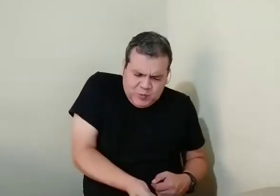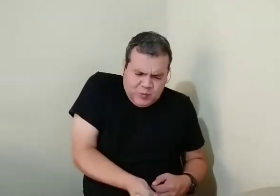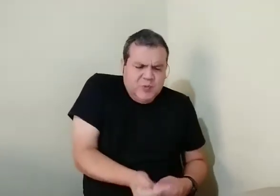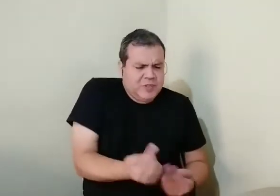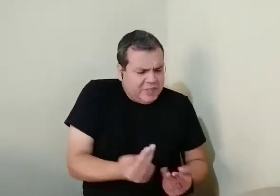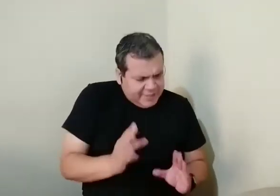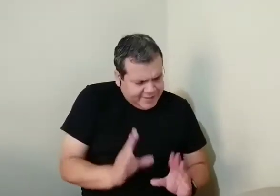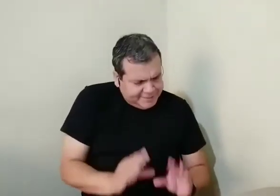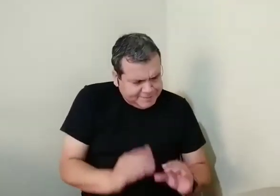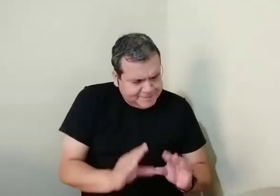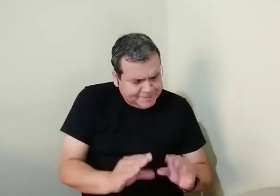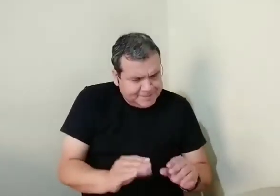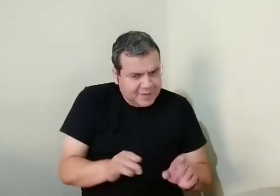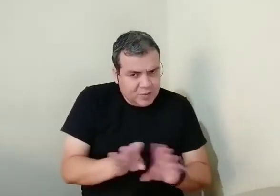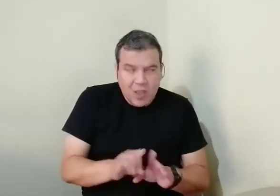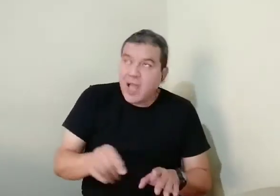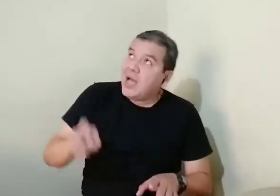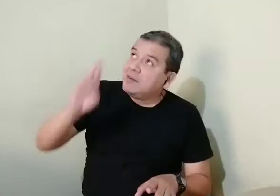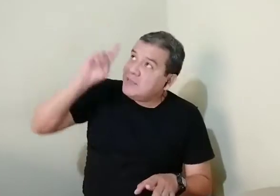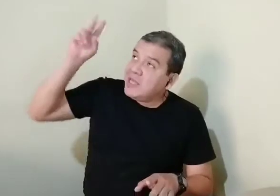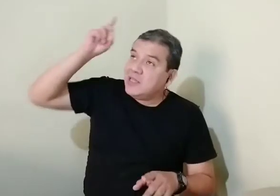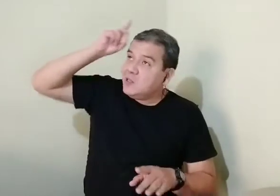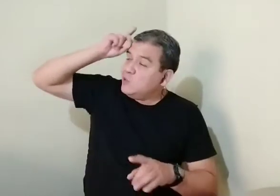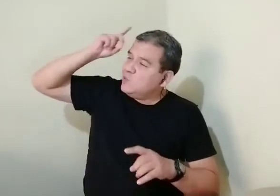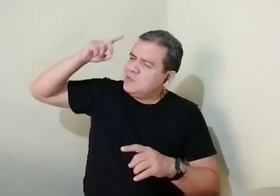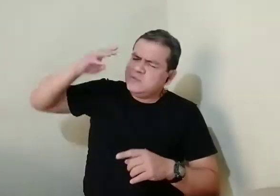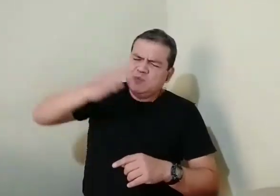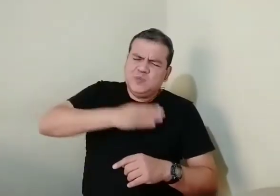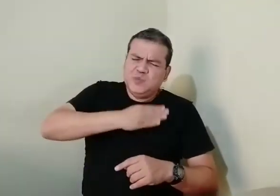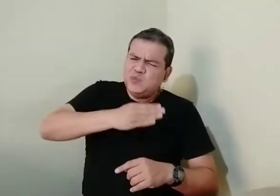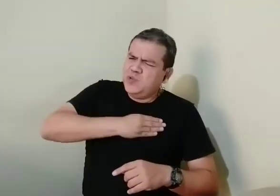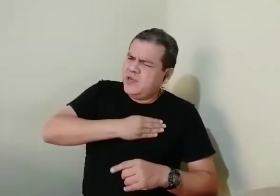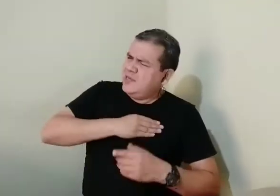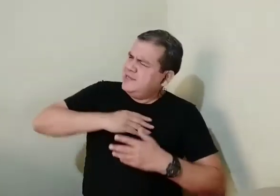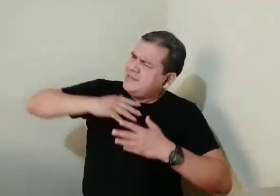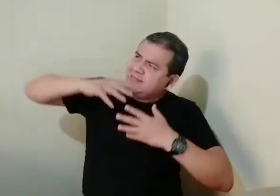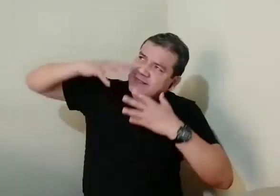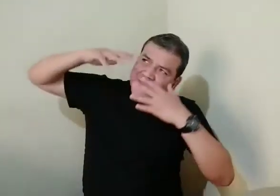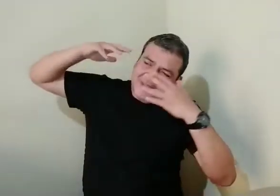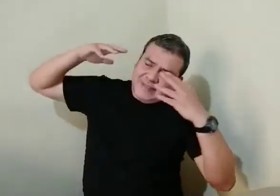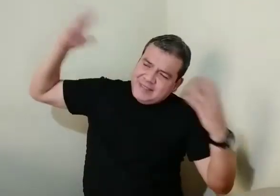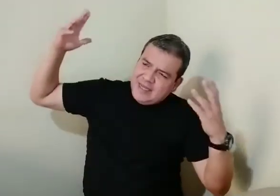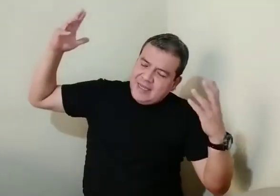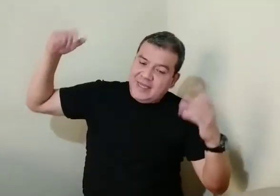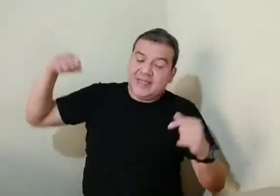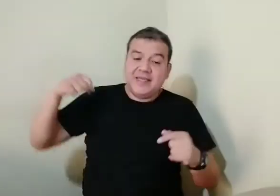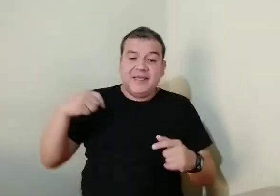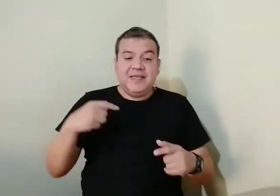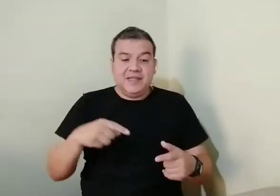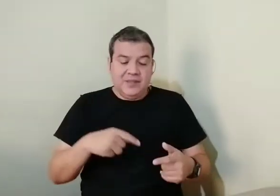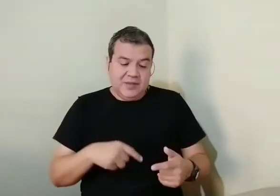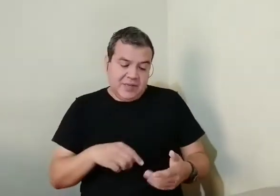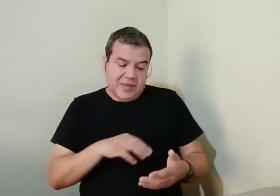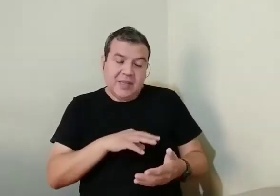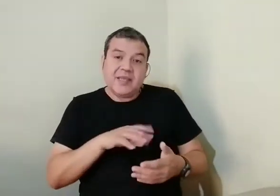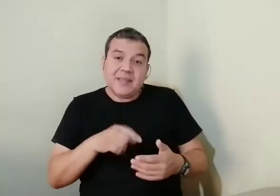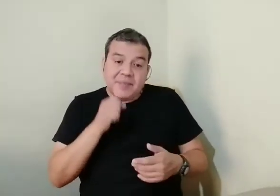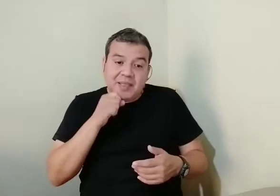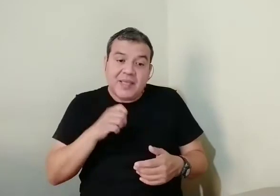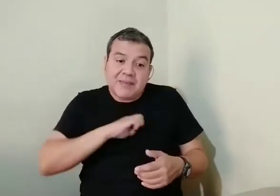especialmente como está revelada en la ley divina y expuesta en la historia de